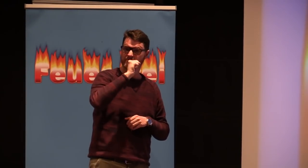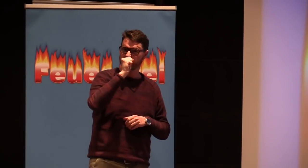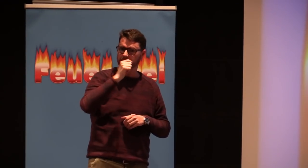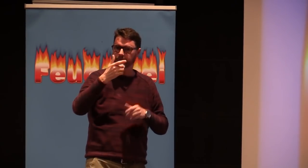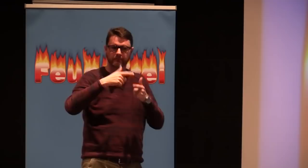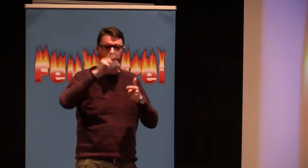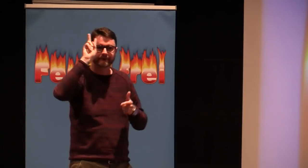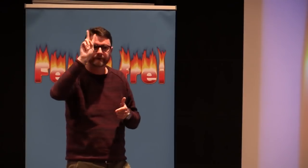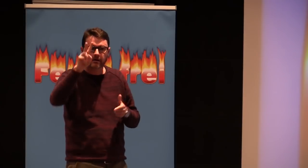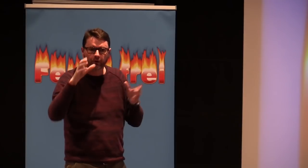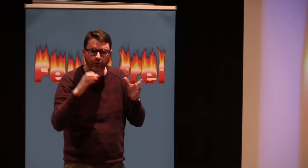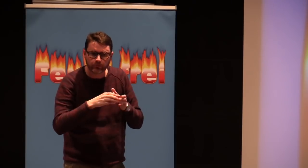jeden Fall gestiegen ist. Ja.